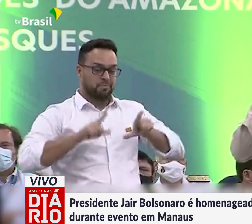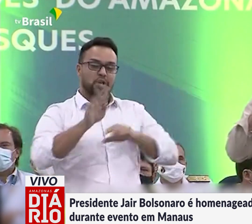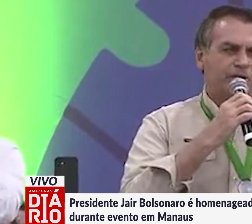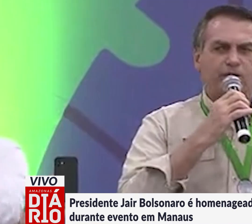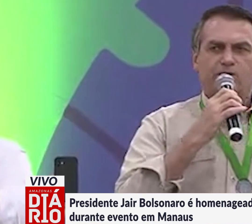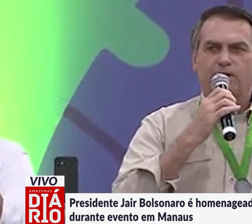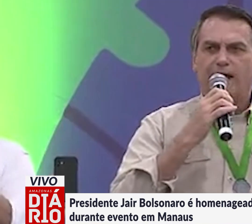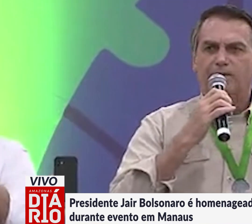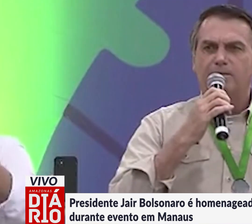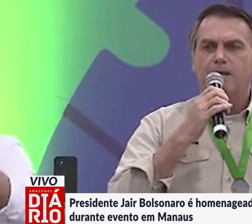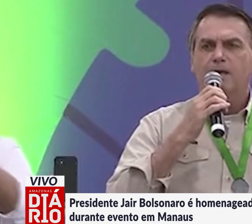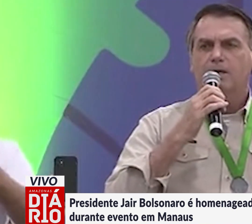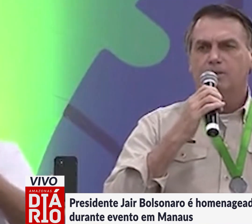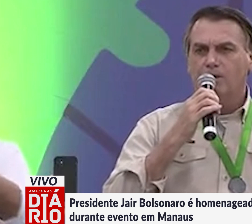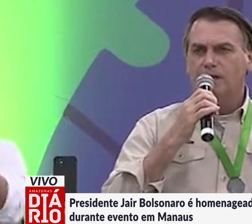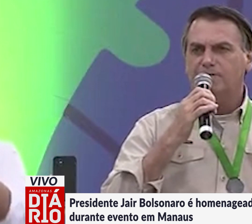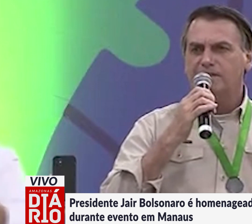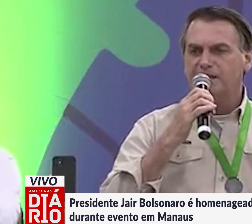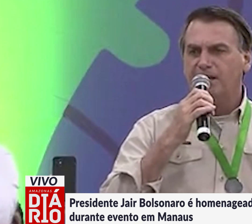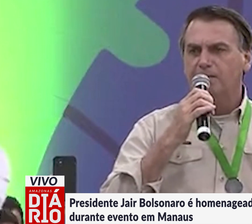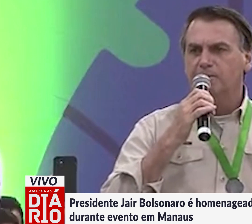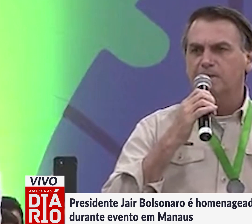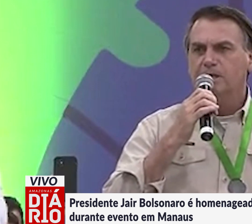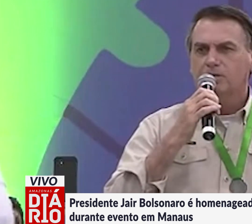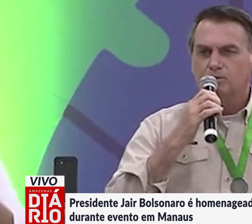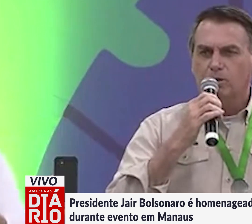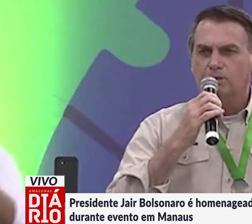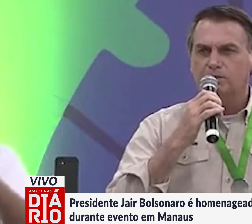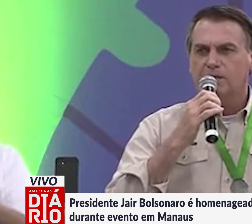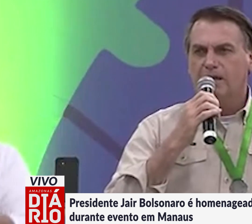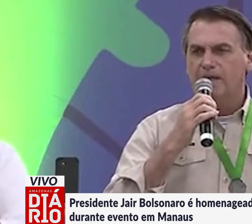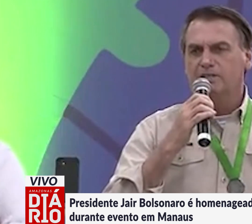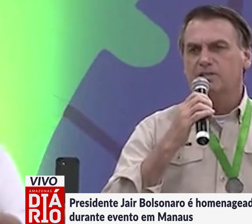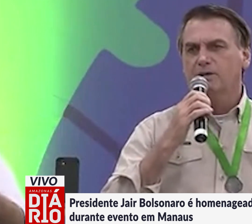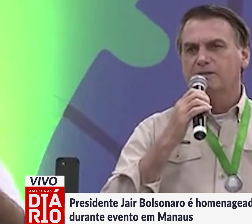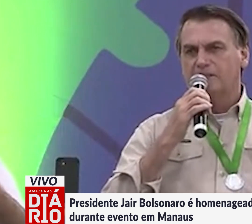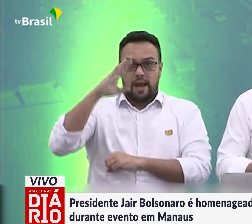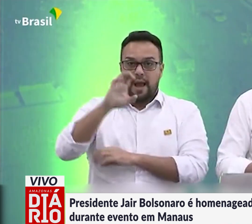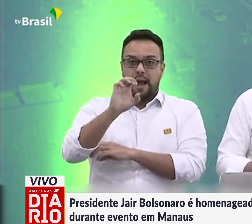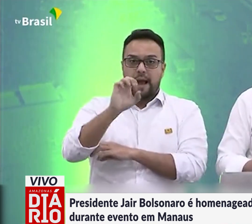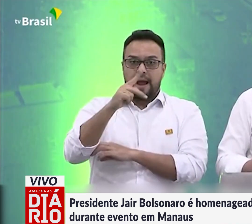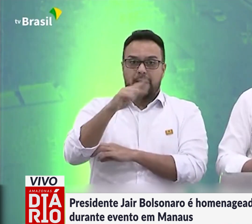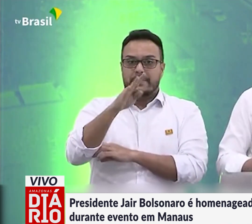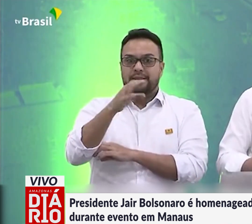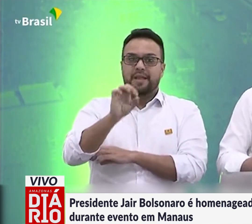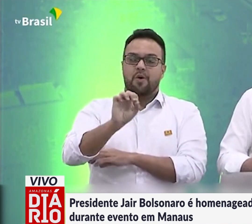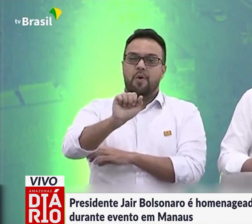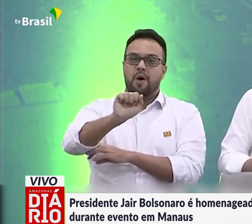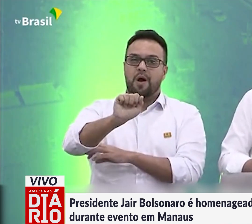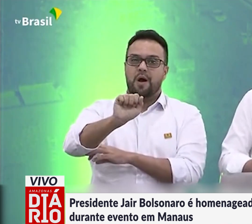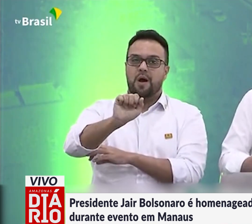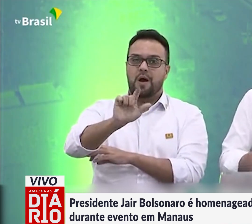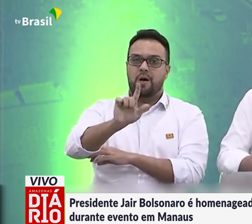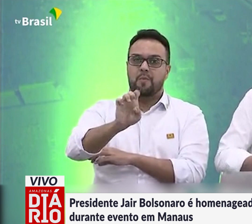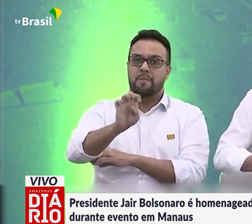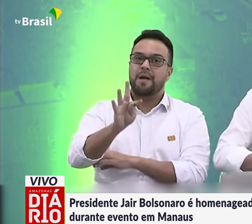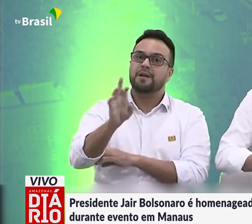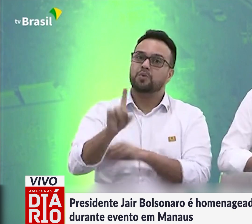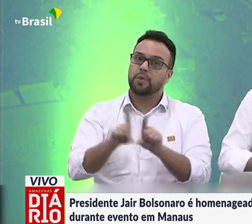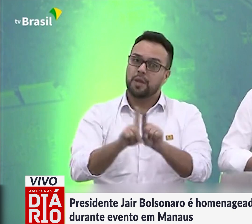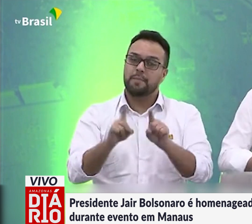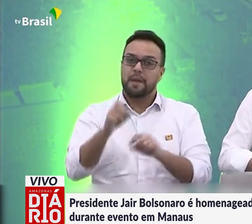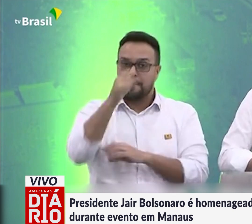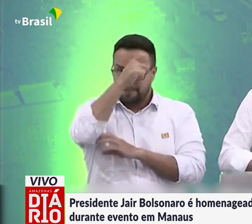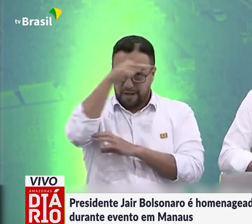em Belém. Bolsonaro deixou a capital em meio a polêmicas da CPI da Covid, que pode colocar o governador Wilson Lima